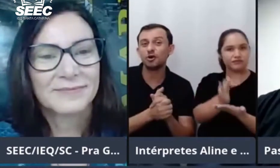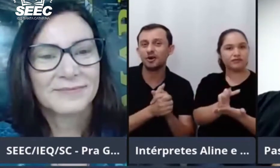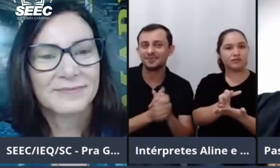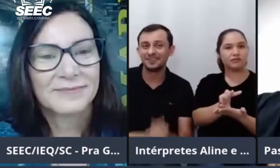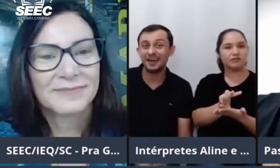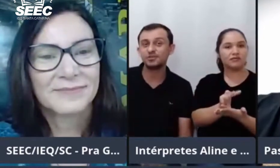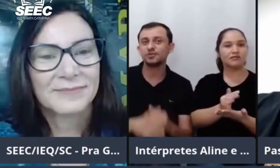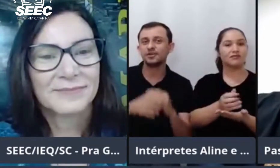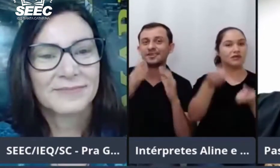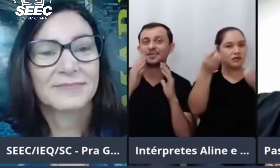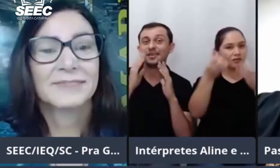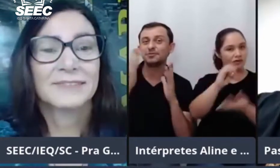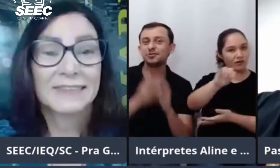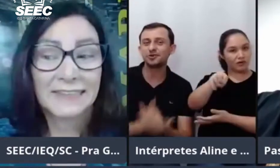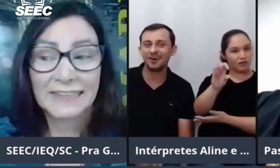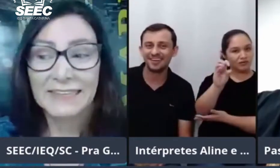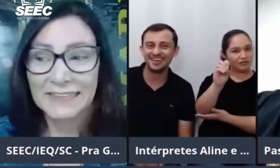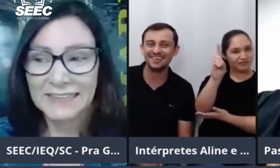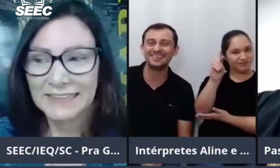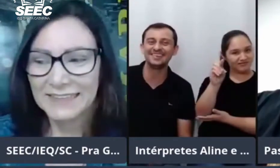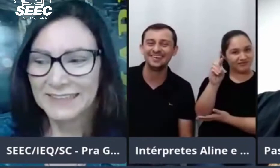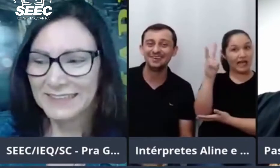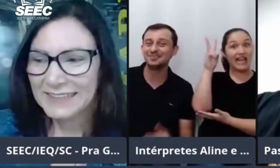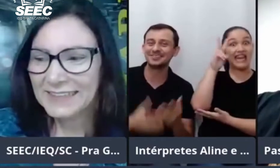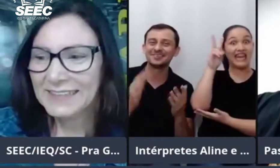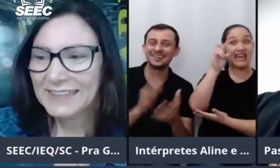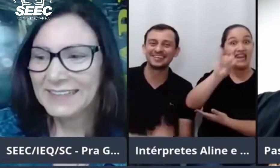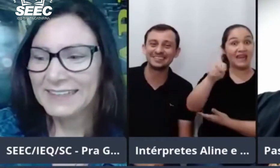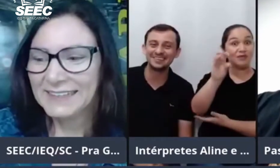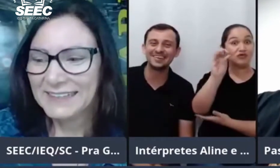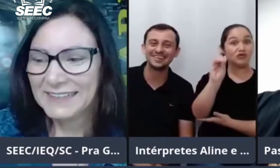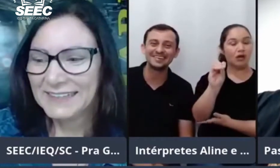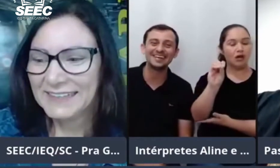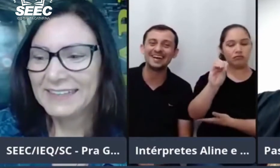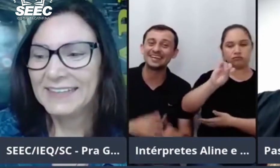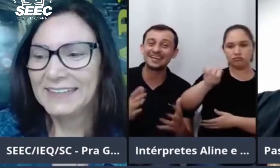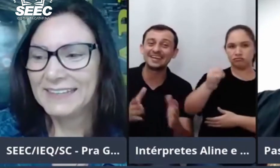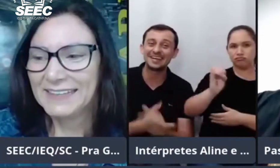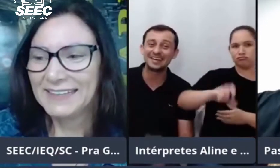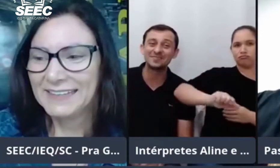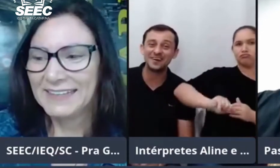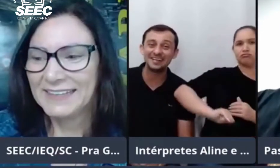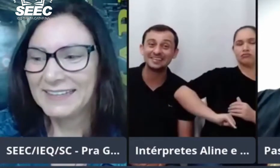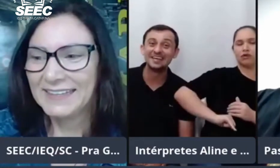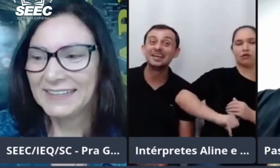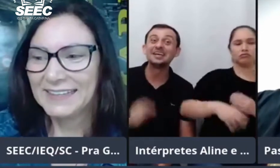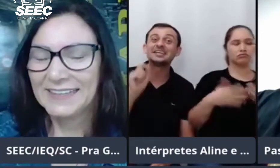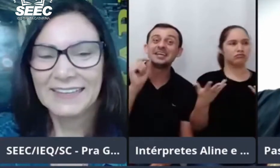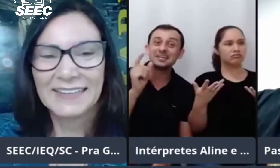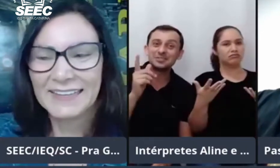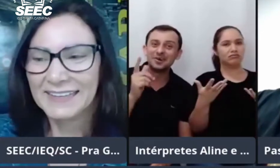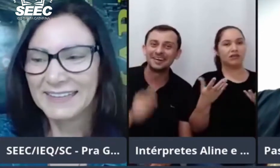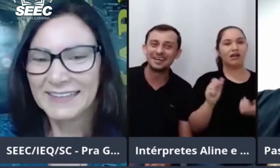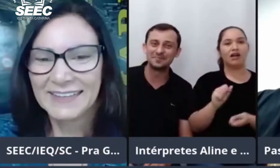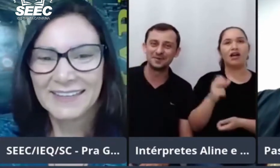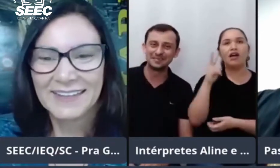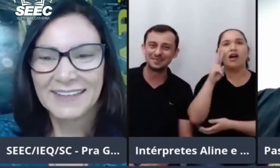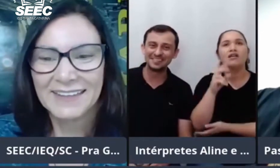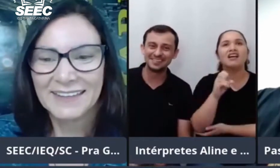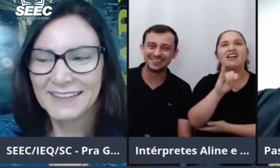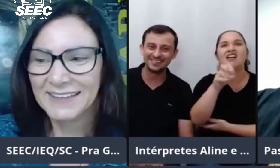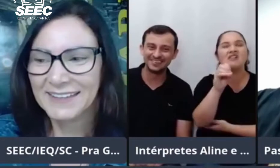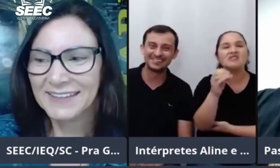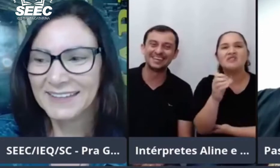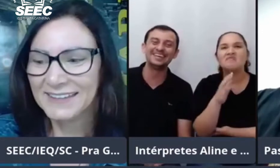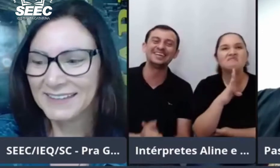fala de Jó. Lembre de Jó. O senhor não conhece Jó? Aí o que ele faz? Quem é Jó? Ele pergunta